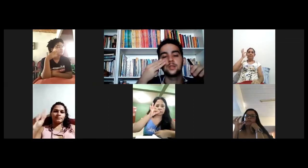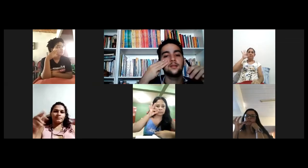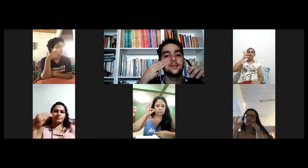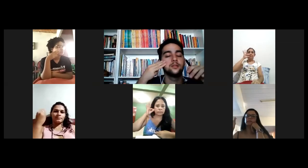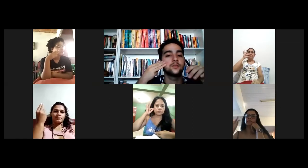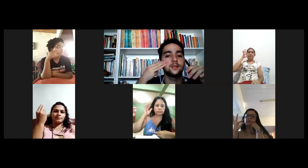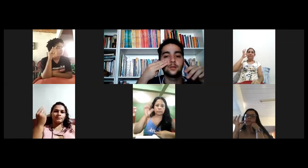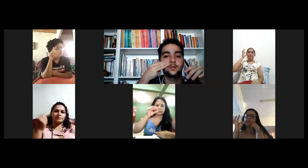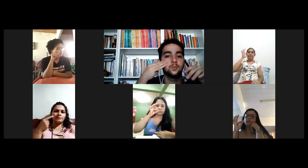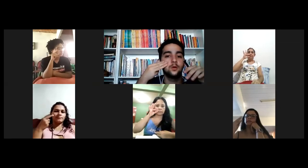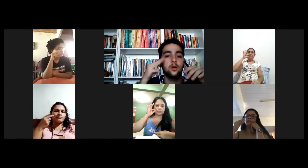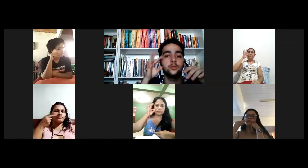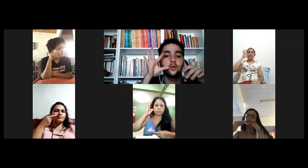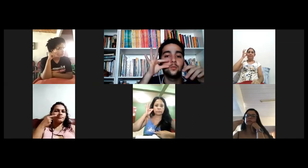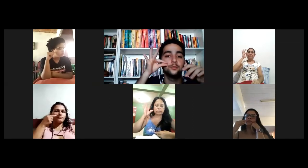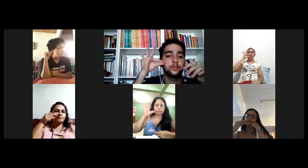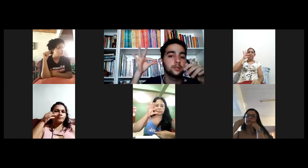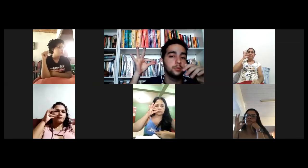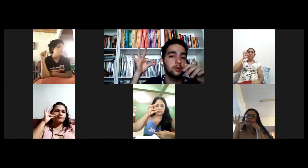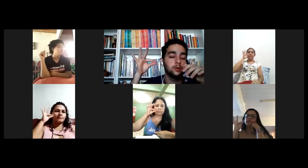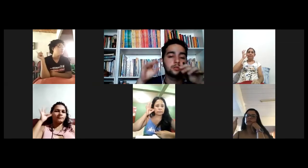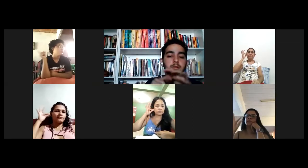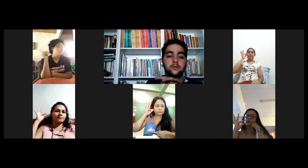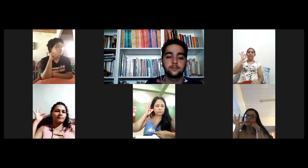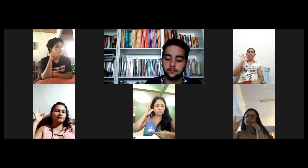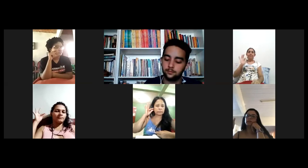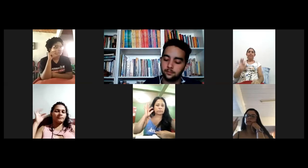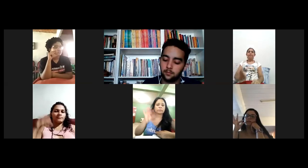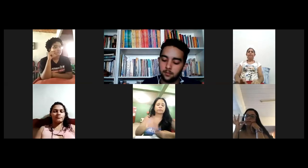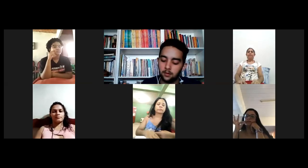ou os 3 dedos fazendo aqui o bigode ou puxando o bigode.